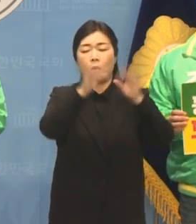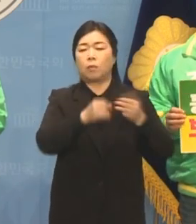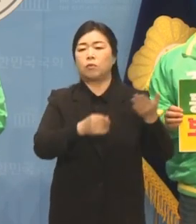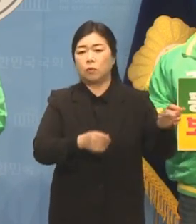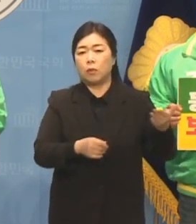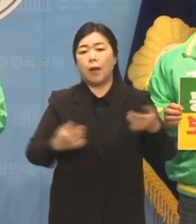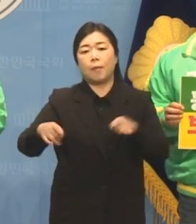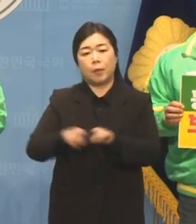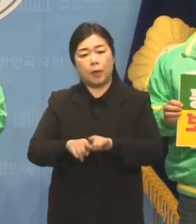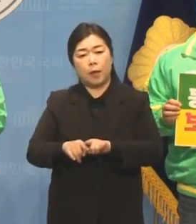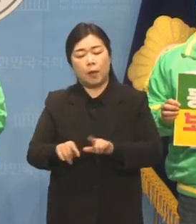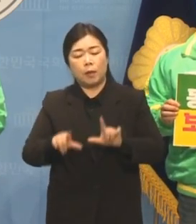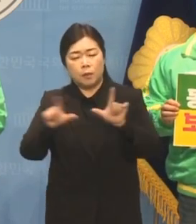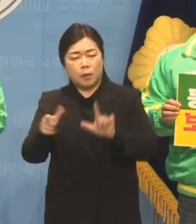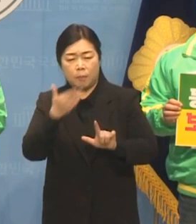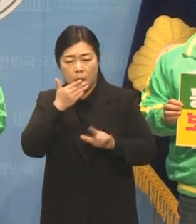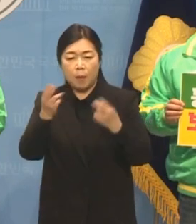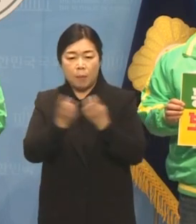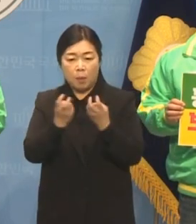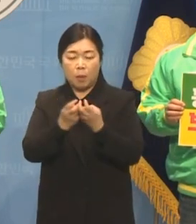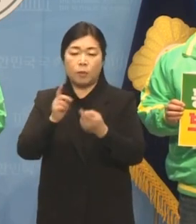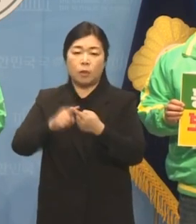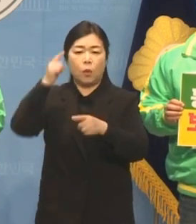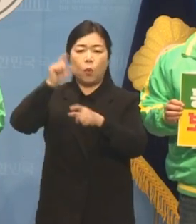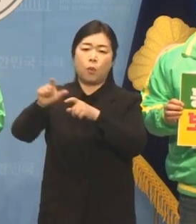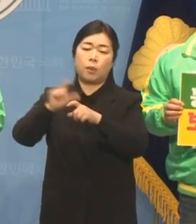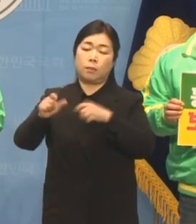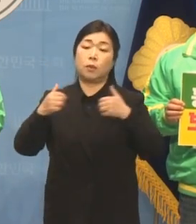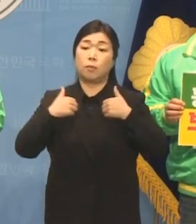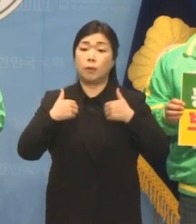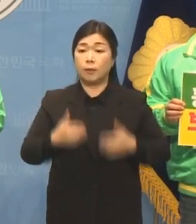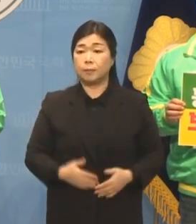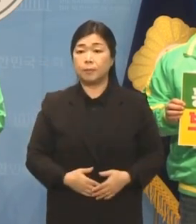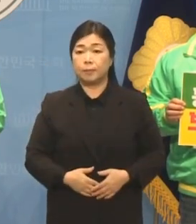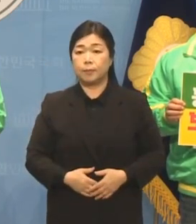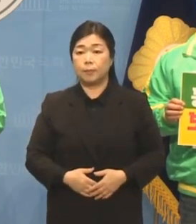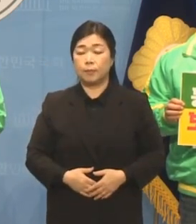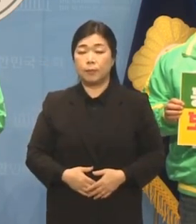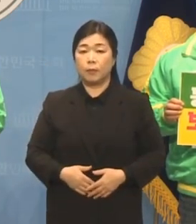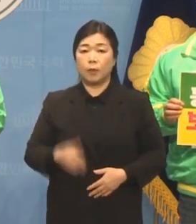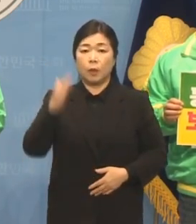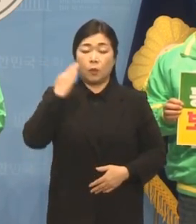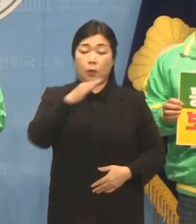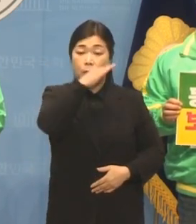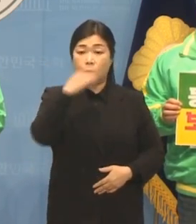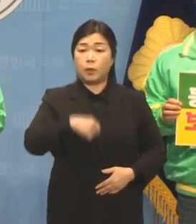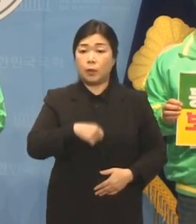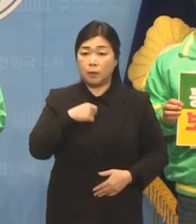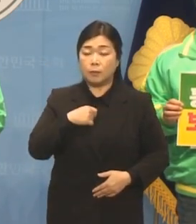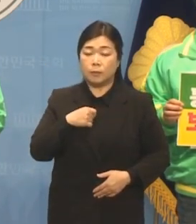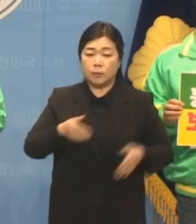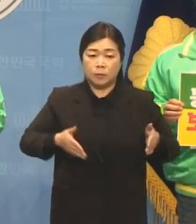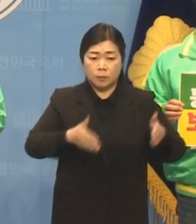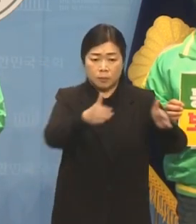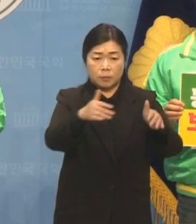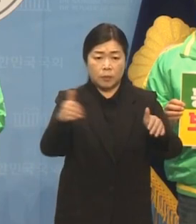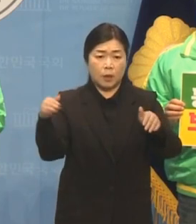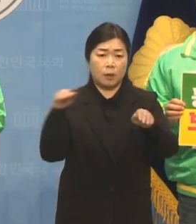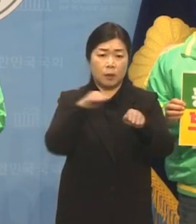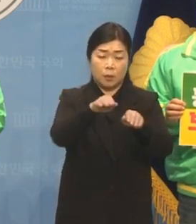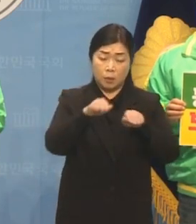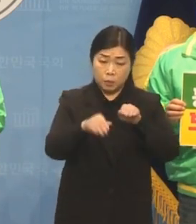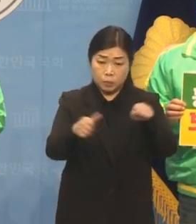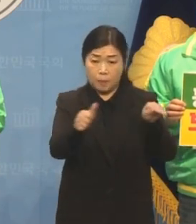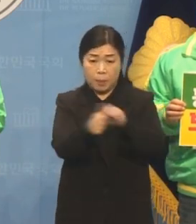이들과 함께 공존할 수 있도록 고민을 시작해야 합니다. 녹색정의당은 로드킬과 콘크리트 농배수로